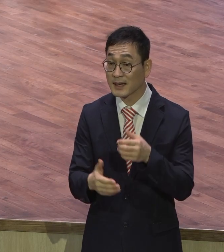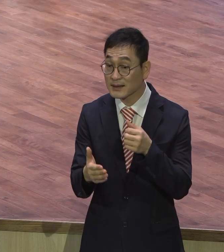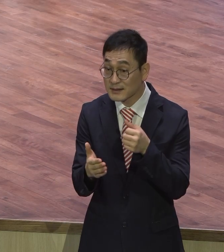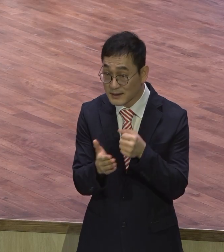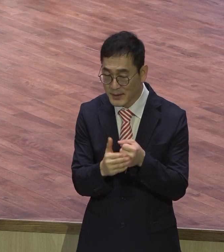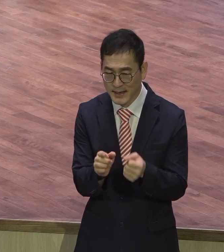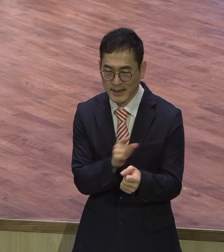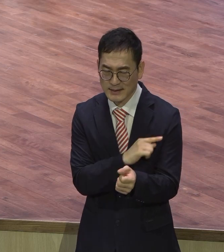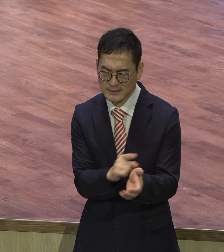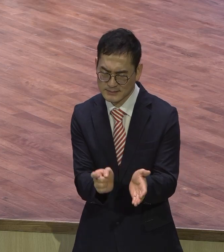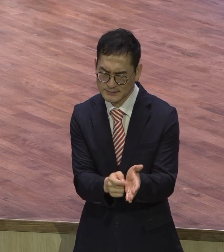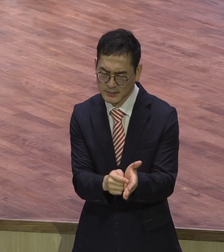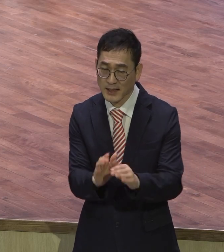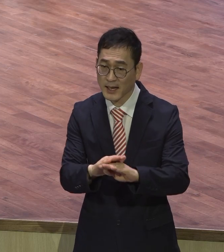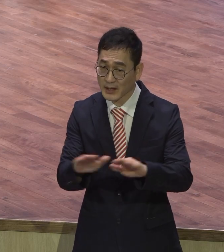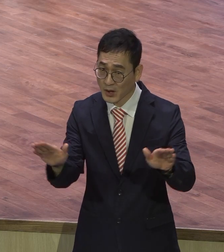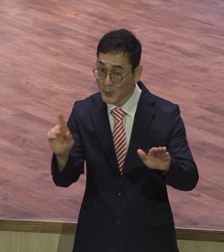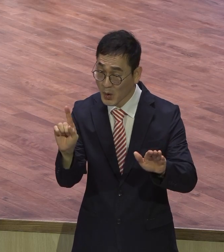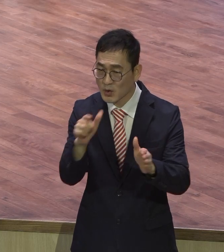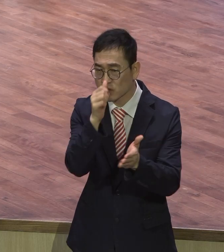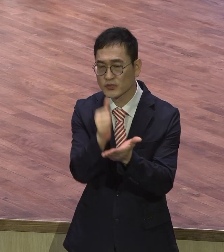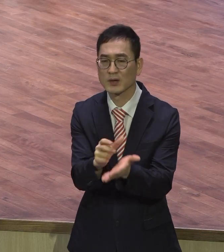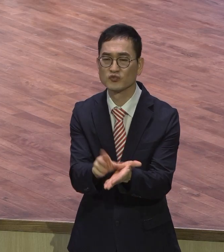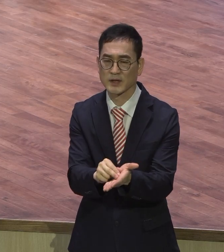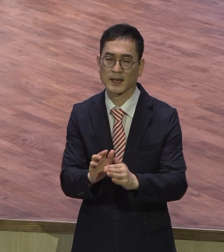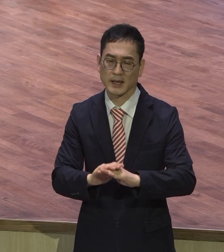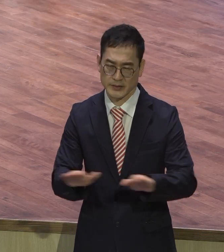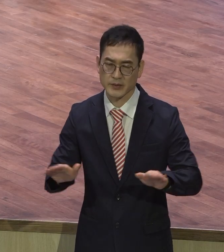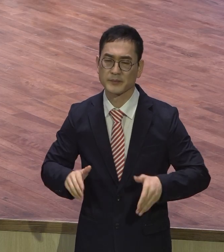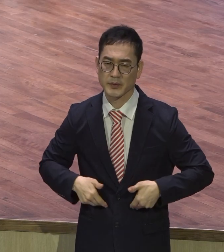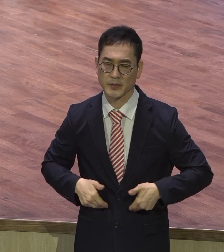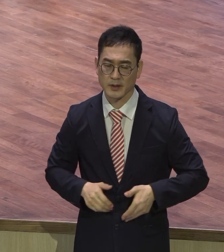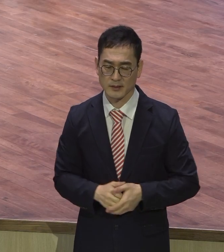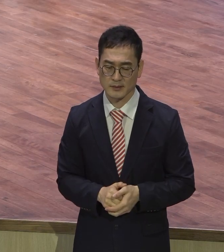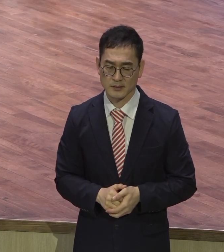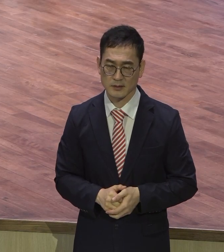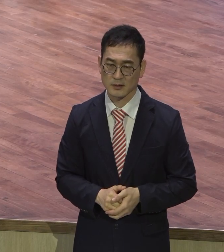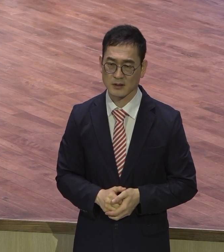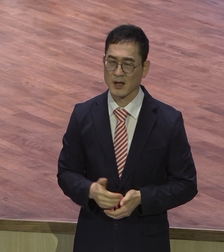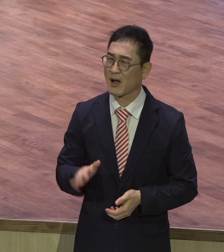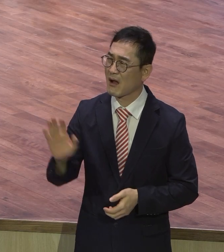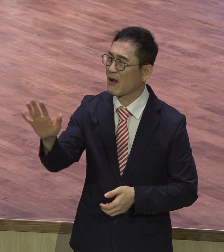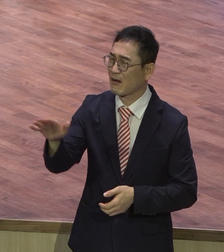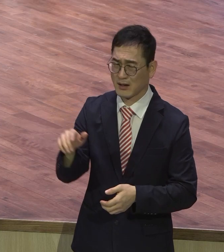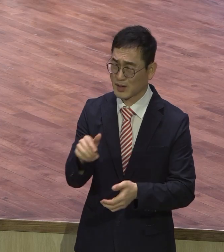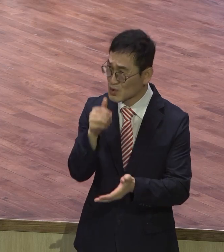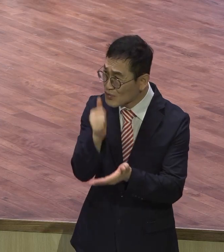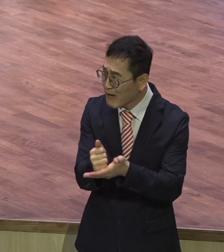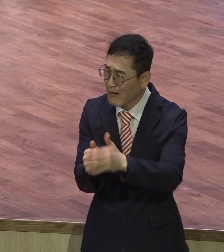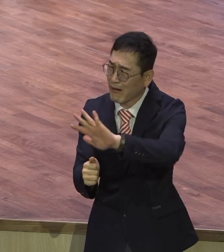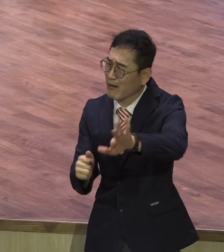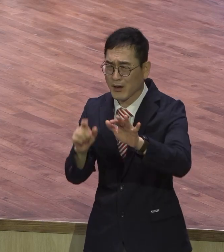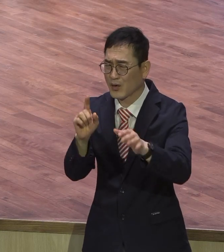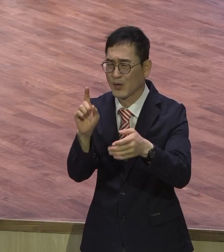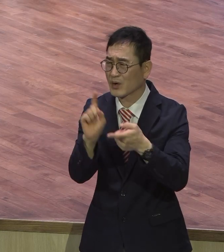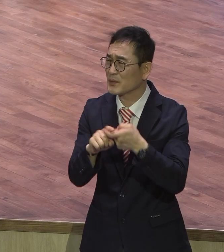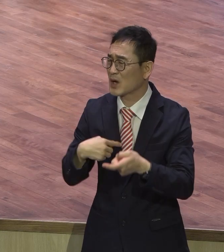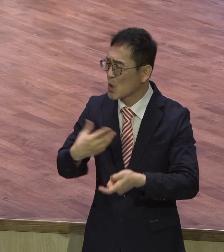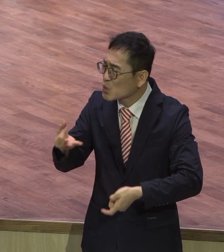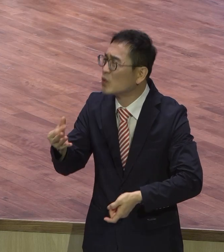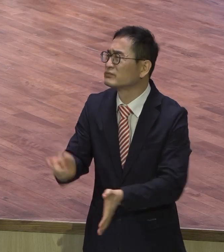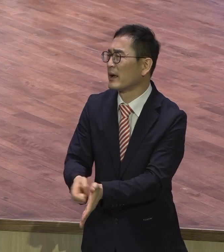해결해야 될 문제가 뭐냐. 제 문제입니다. 아이고 목사님 나 지금 돈이 급합니다. 나는 지금 제 몸이 너무